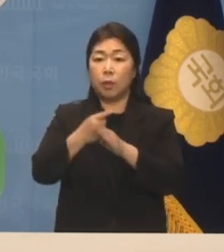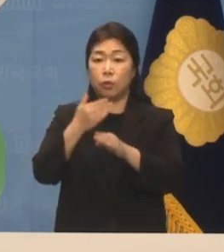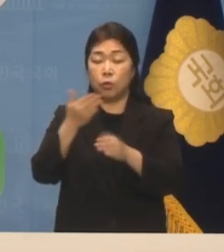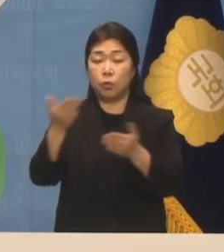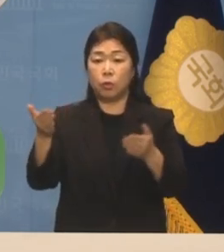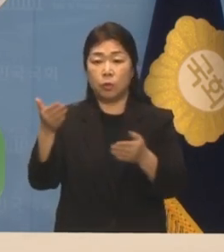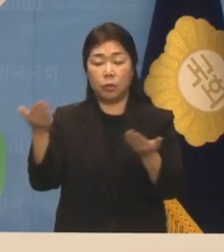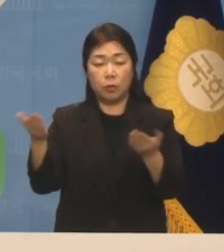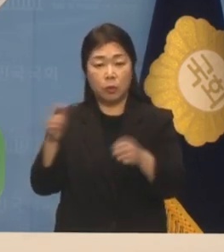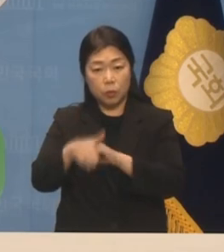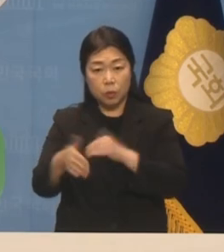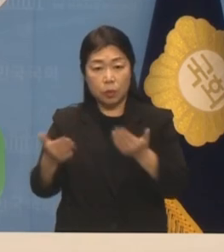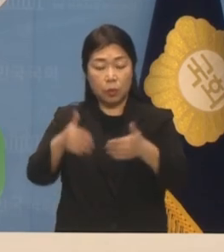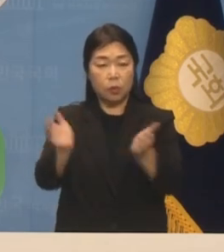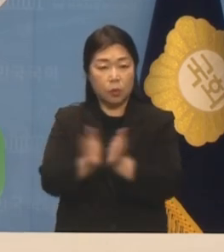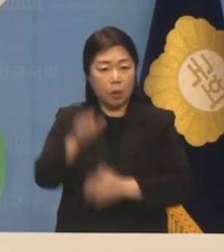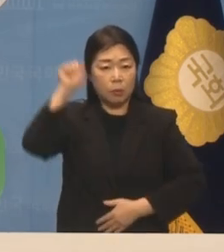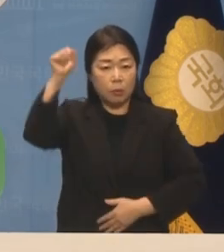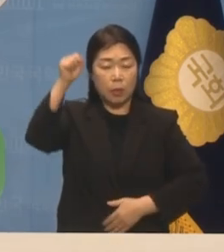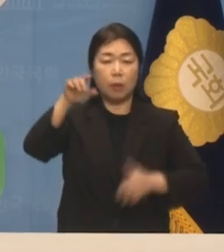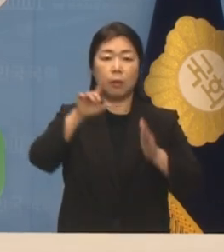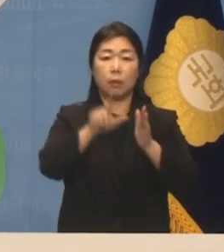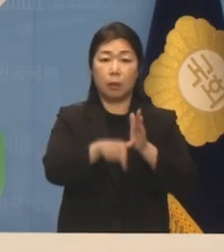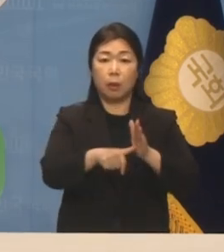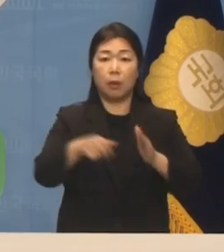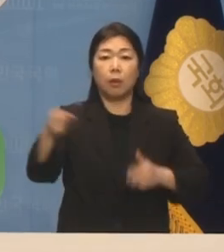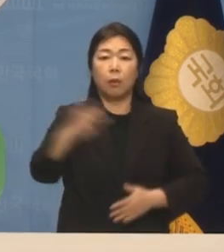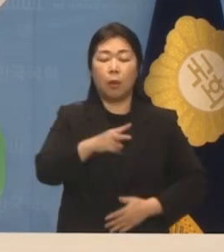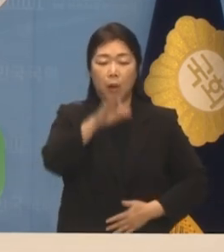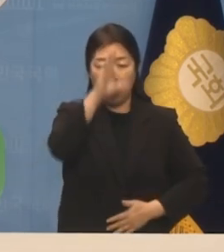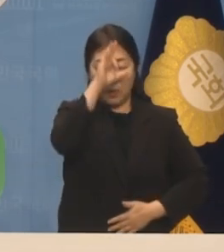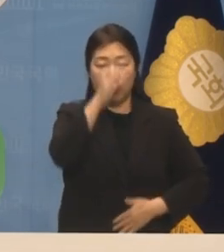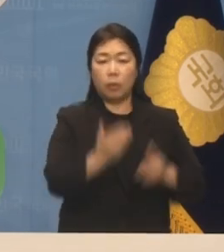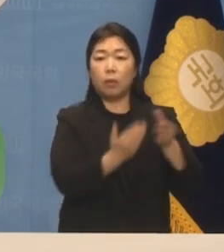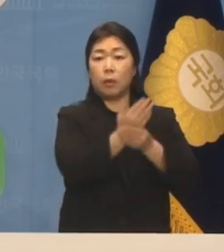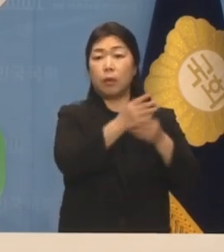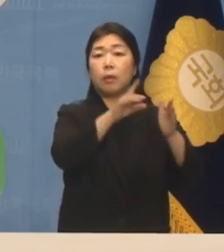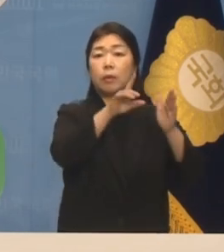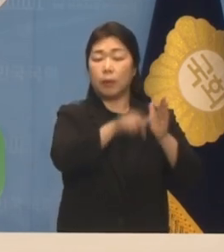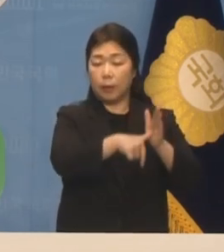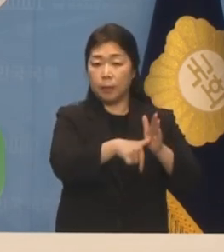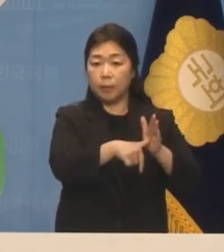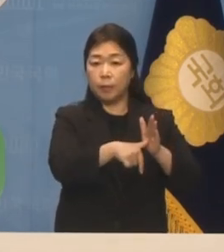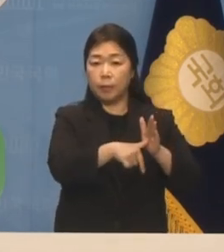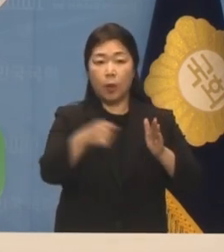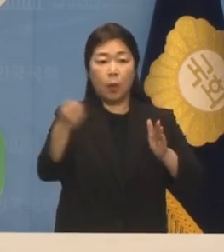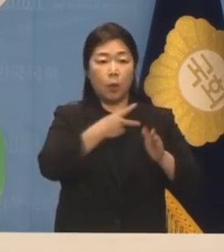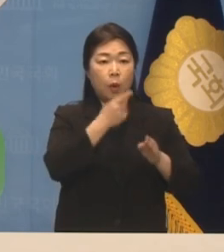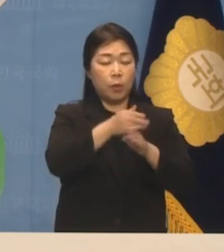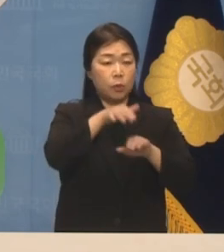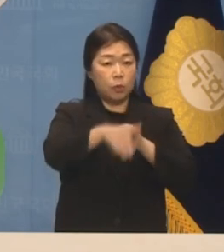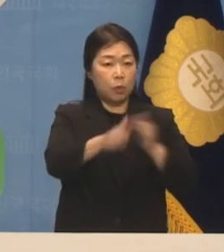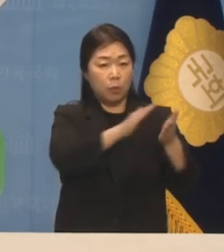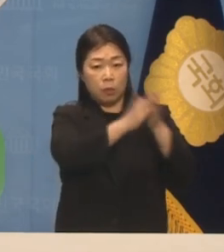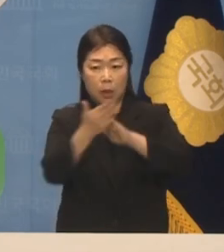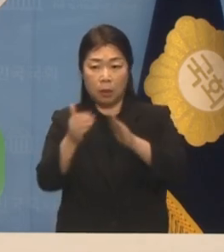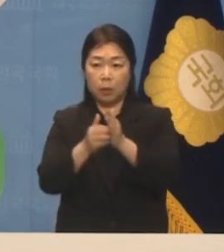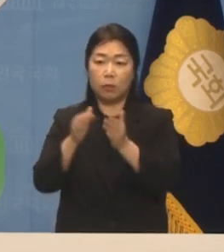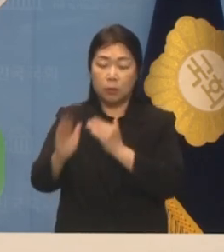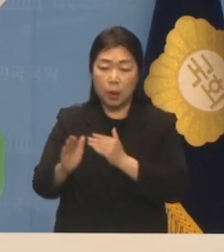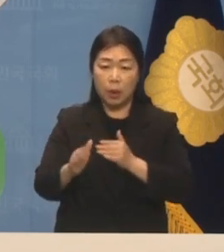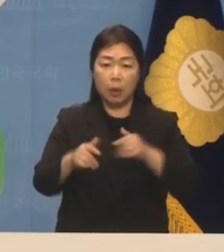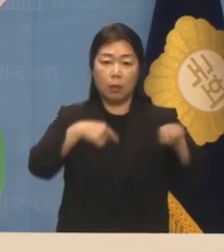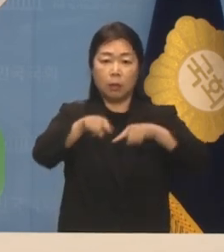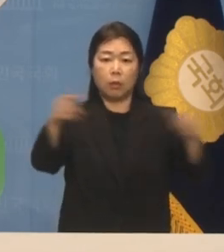IMF 경제위기로 한국 사회의 신자유주의가 도래한 해, 민주화 이후 첫 정권 교체가 있었던